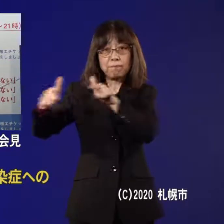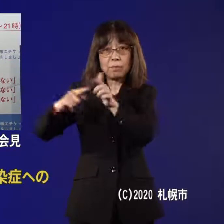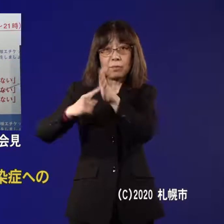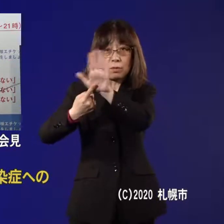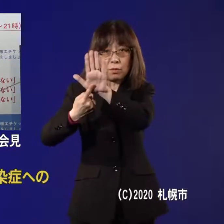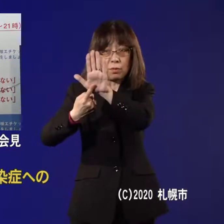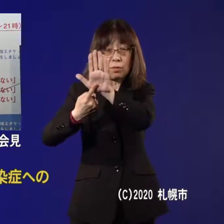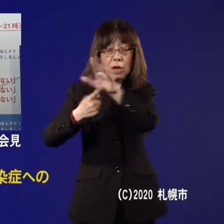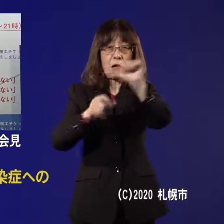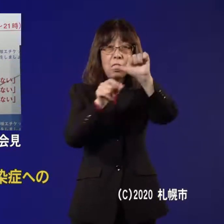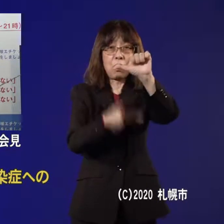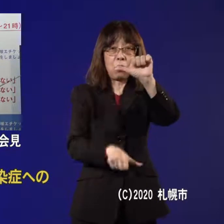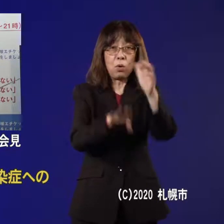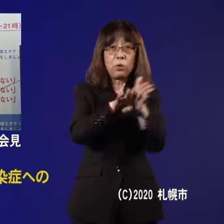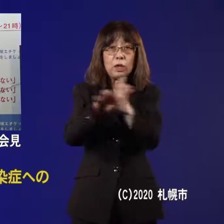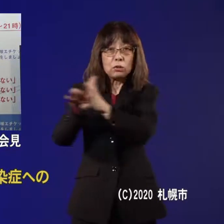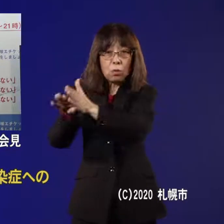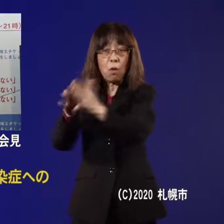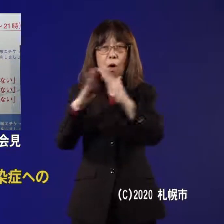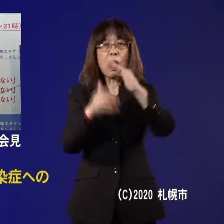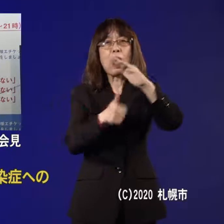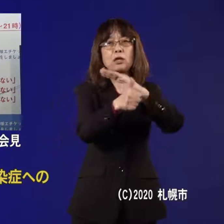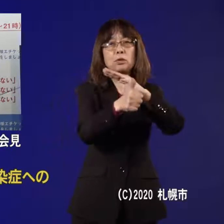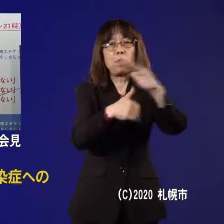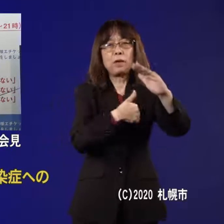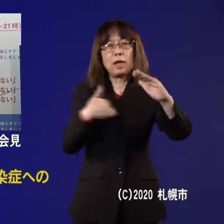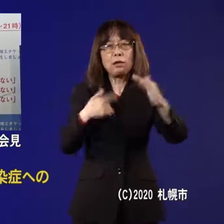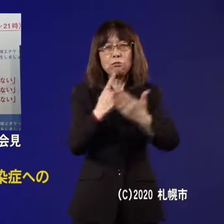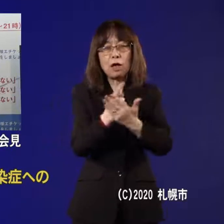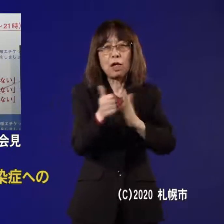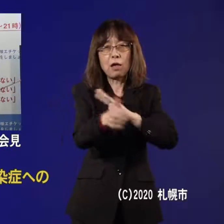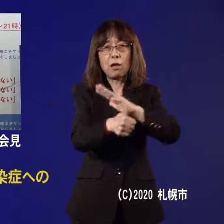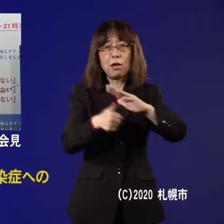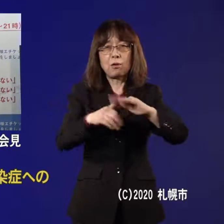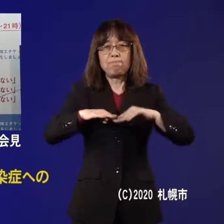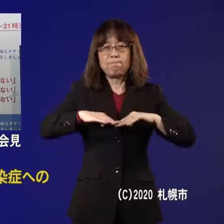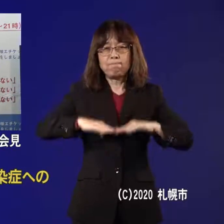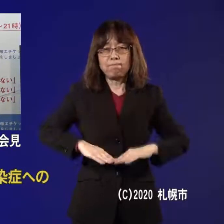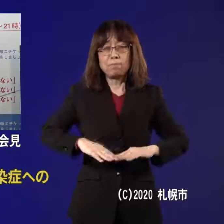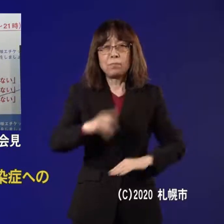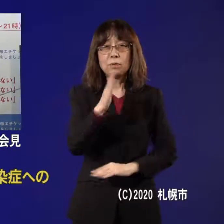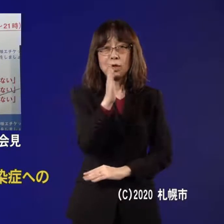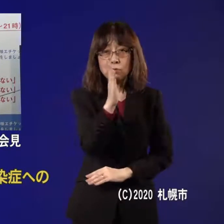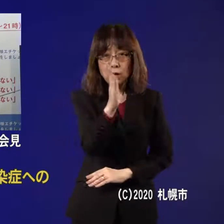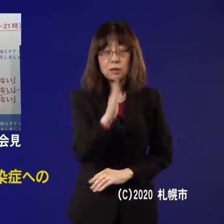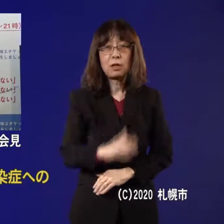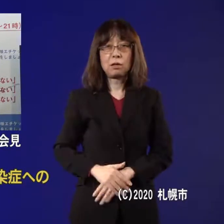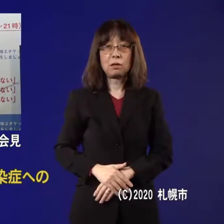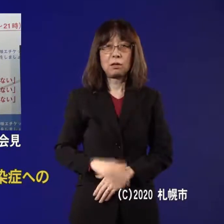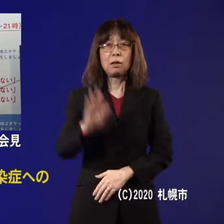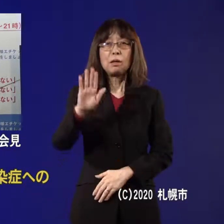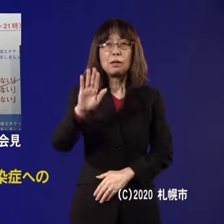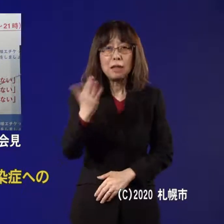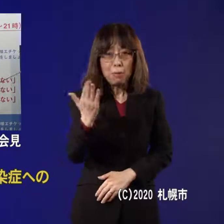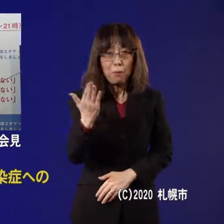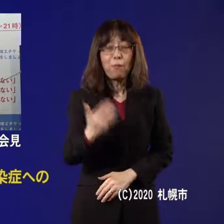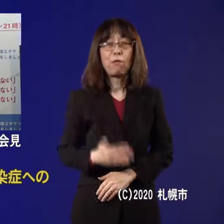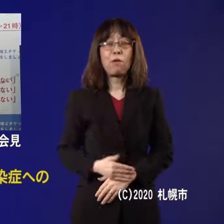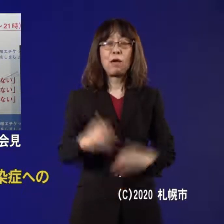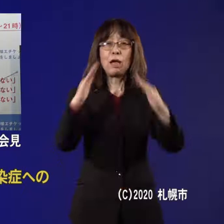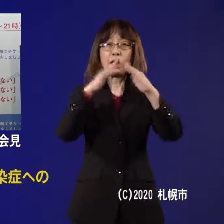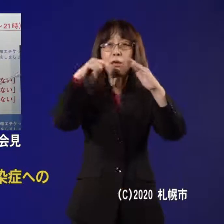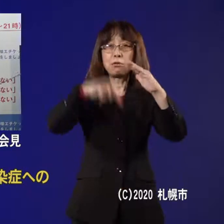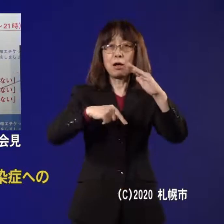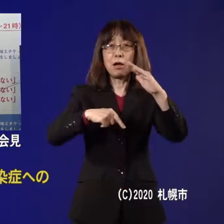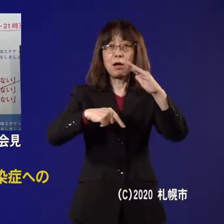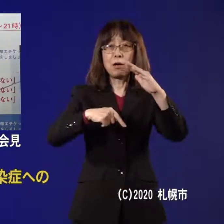出はできるだけお控えをいただきたいというふうに思います。ただやはり家の中ばっ